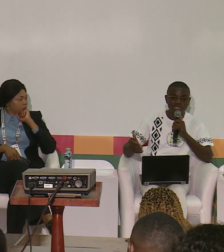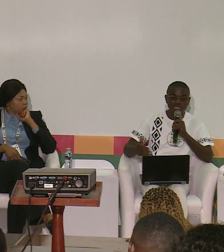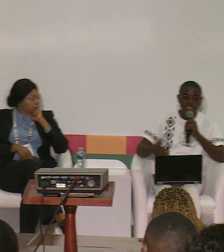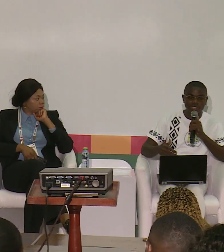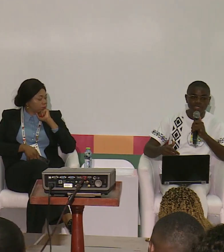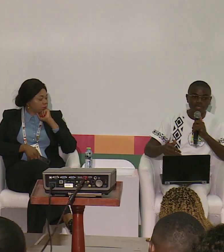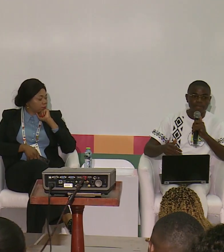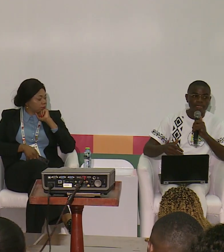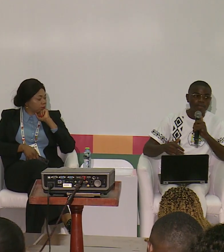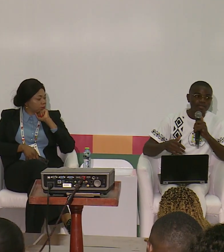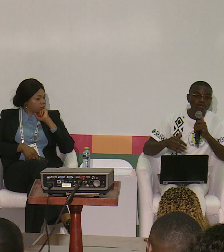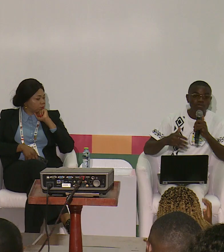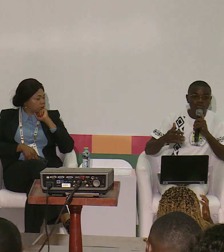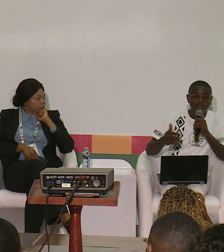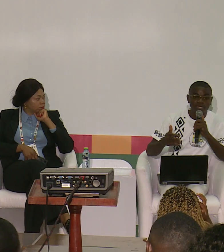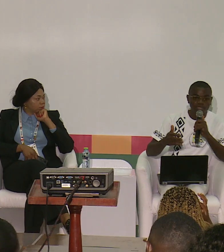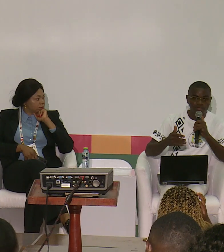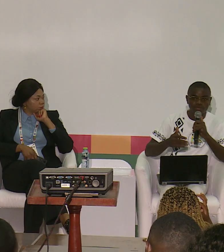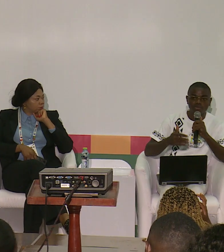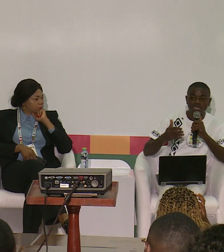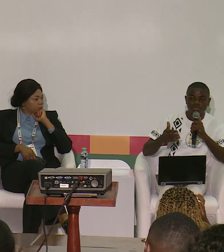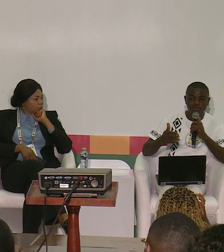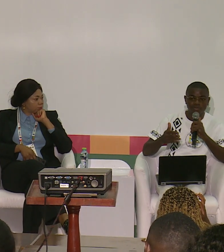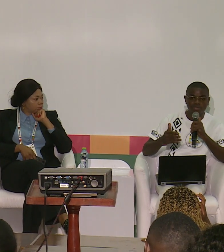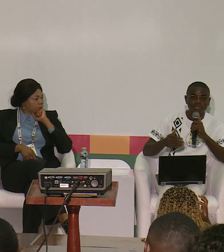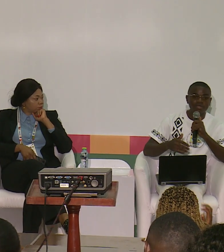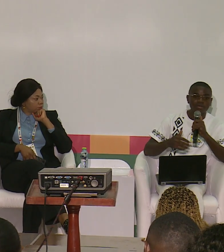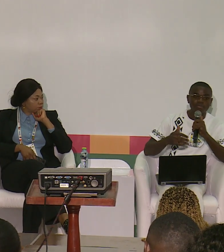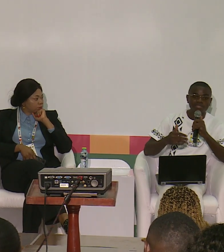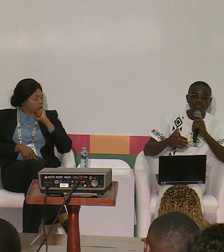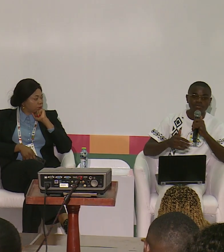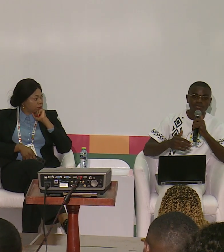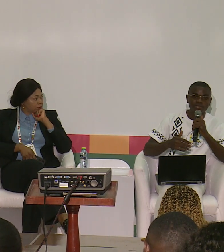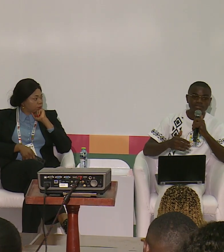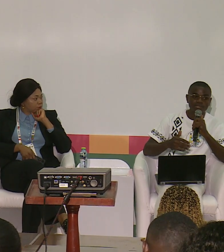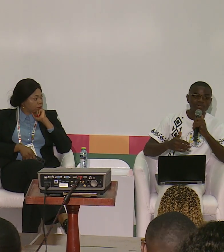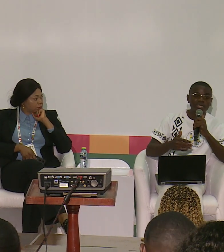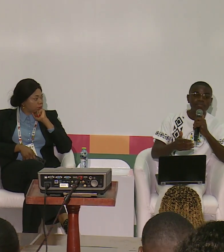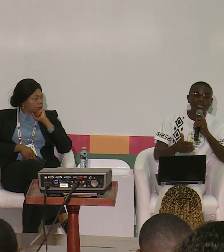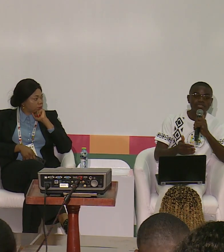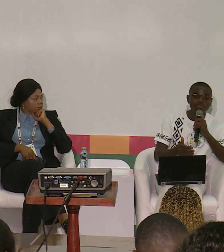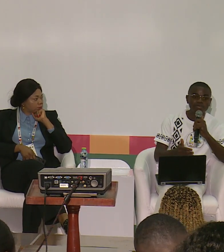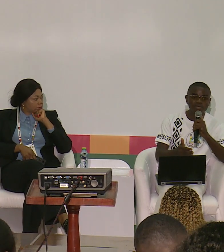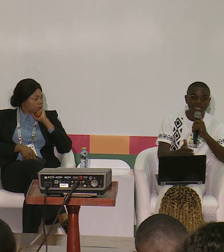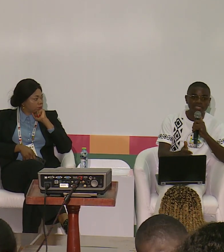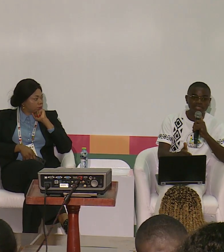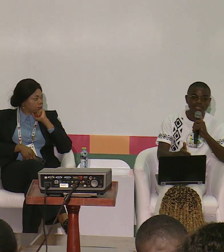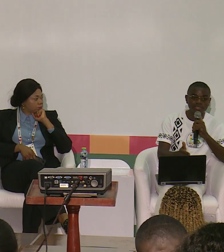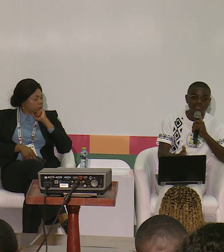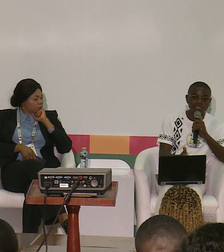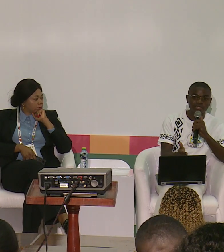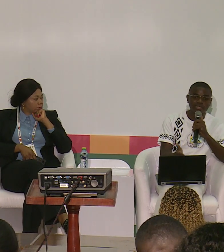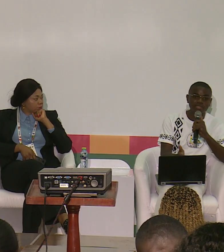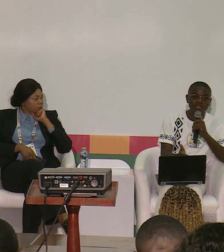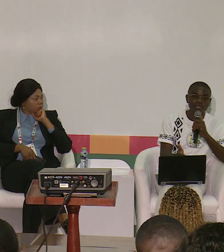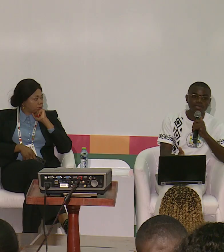mais aussi dans d'autres pays du RAGE+, parce que le cas, par exemple, de Réagir,